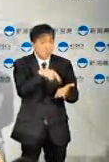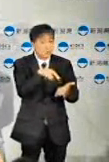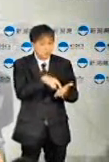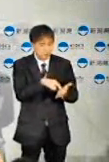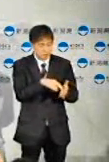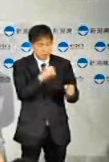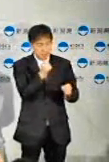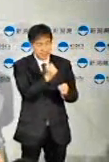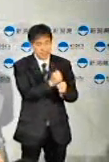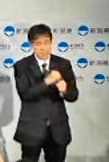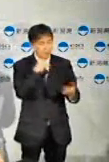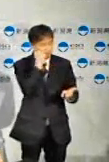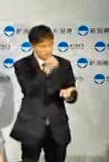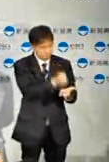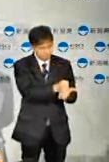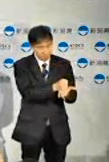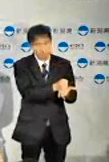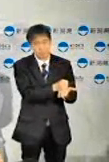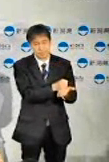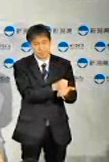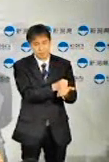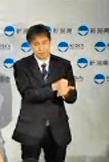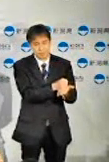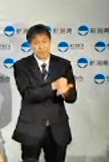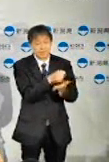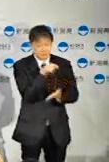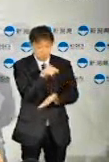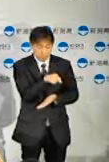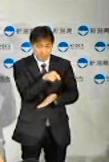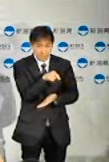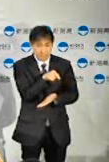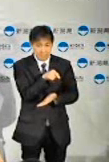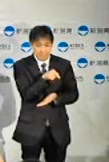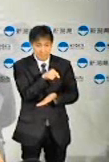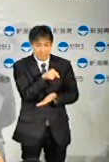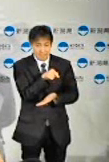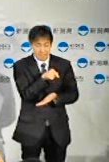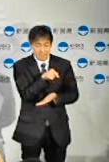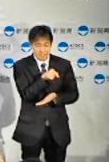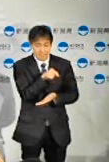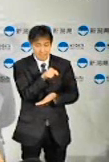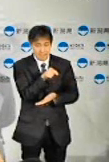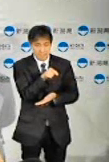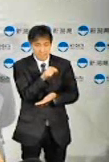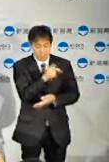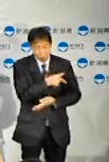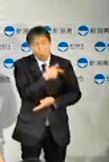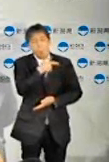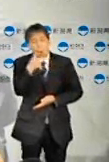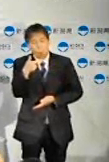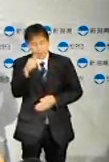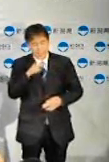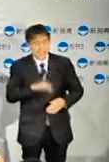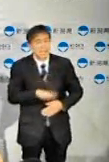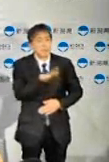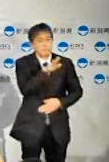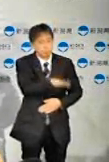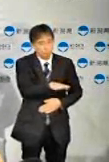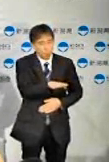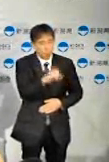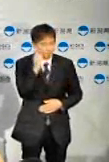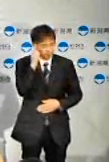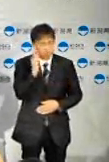り上げたということは、これはこれで大きな一歩だったというふうには思います